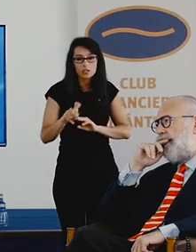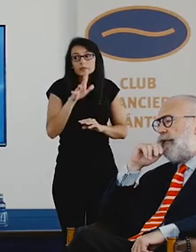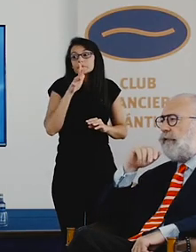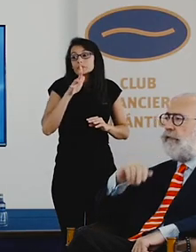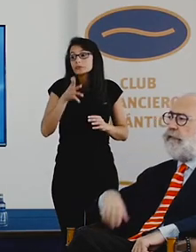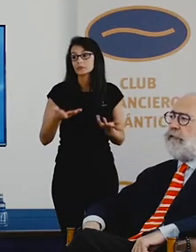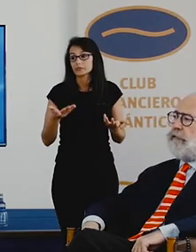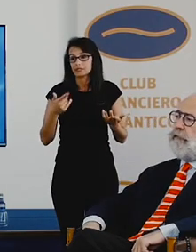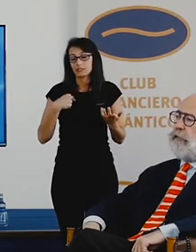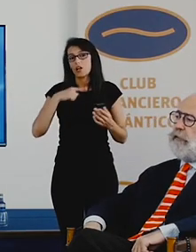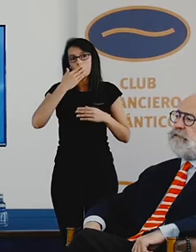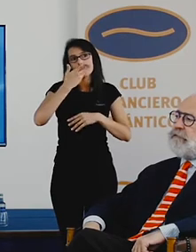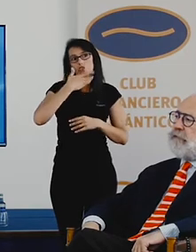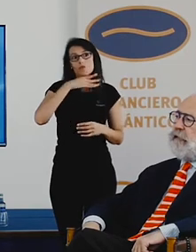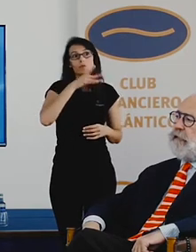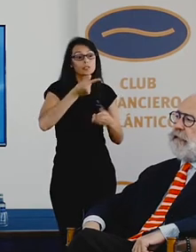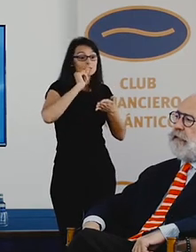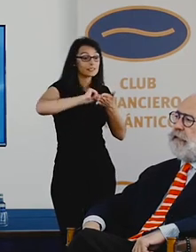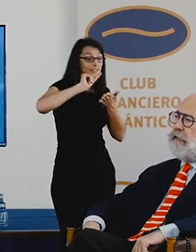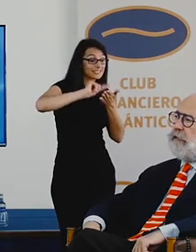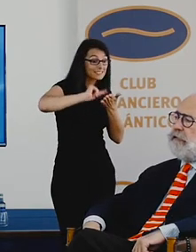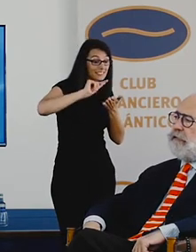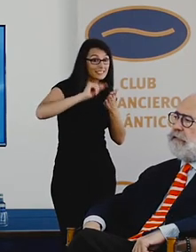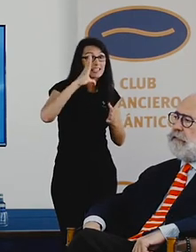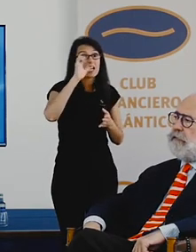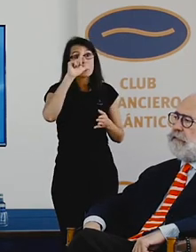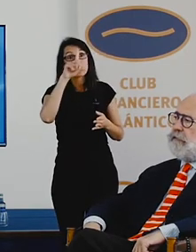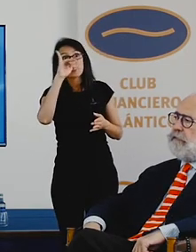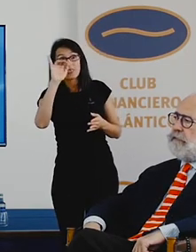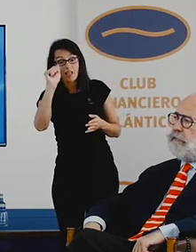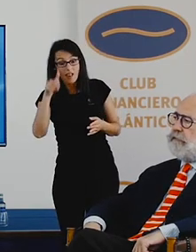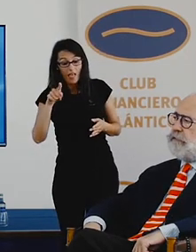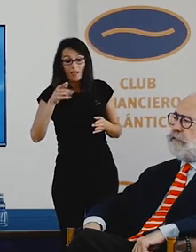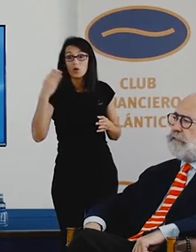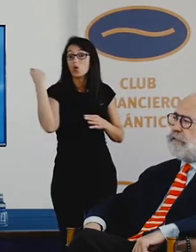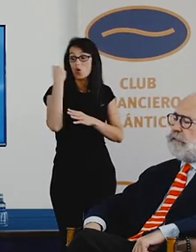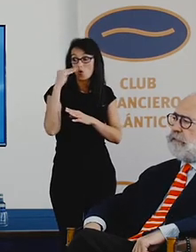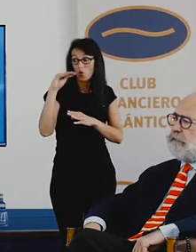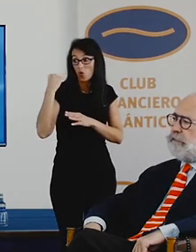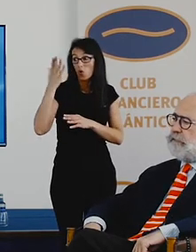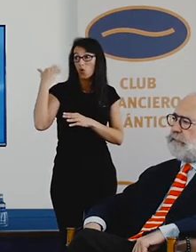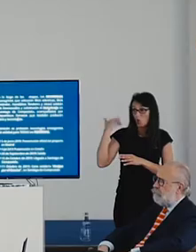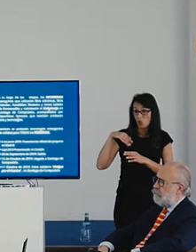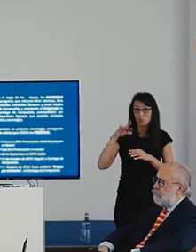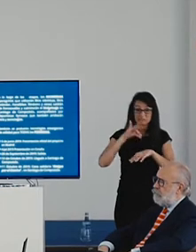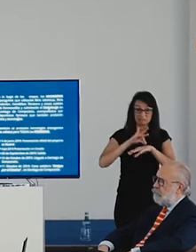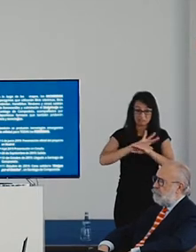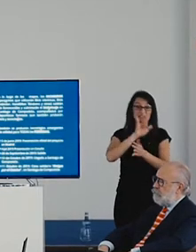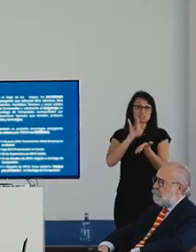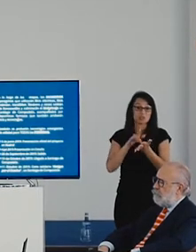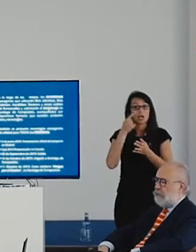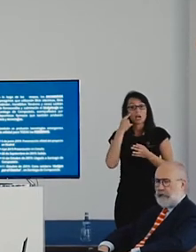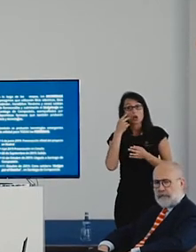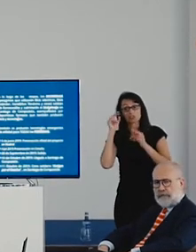porque nuestra secretaria ejecutiva, Celia Romero, que hoy no está aquí, tuvo esa enfermedad de joven, está sin un ojo y el otro ve muy poco,